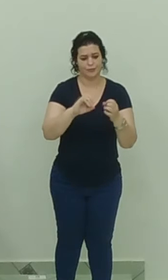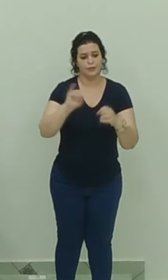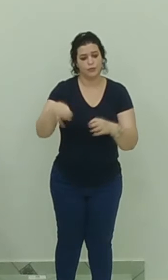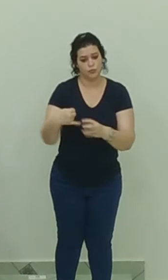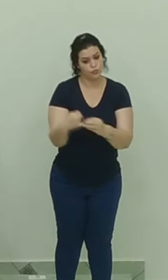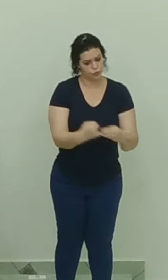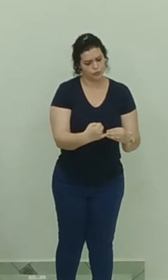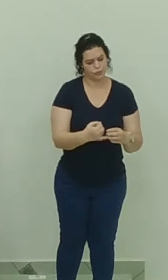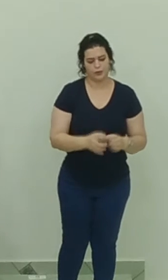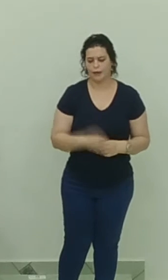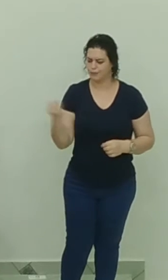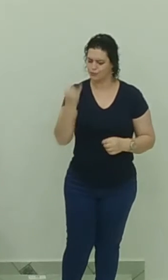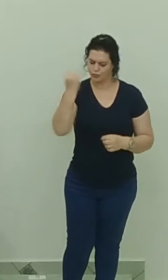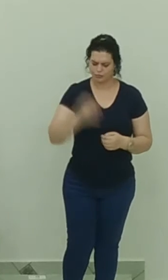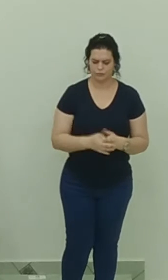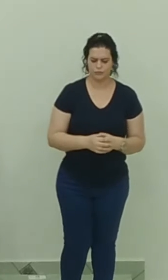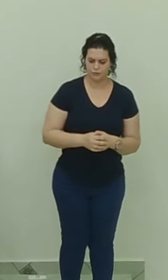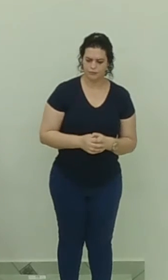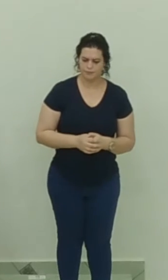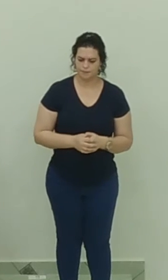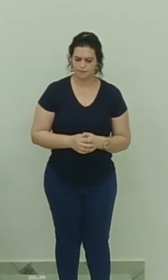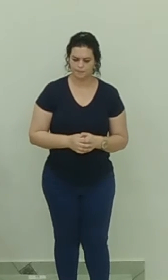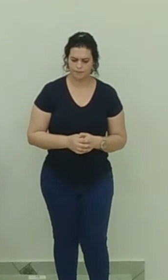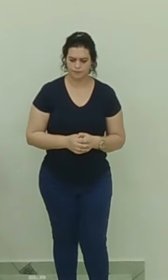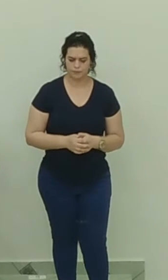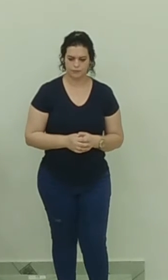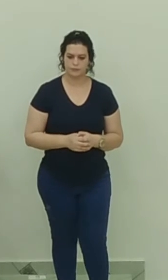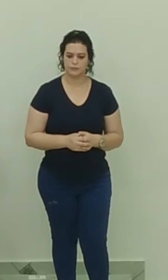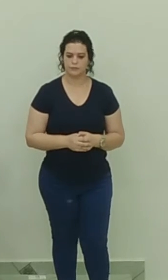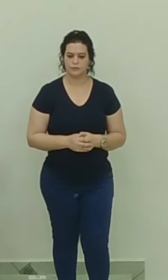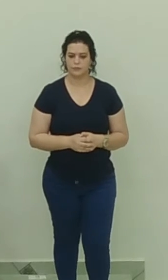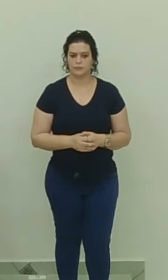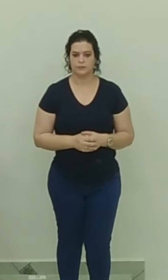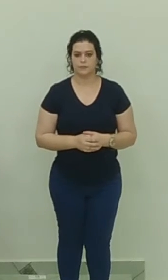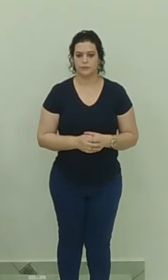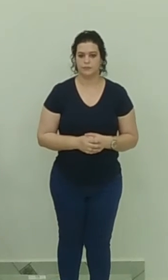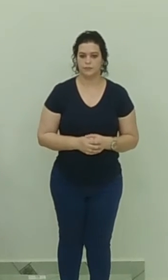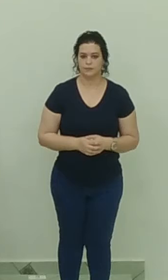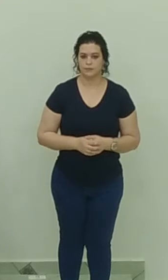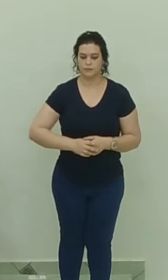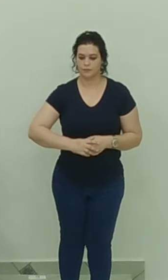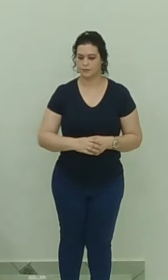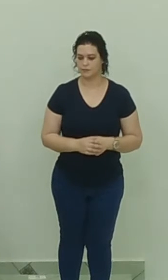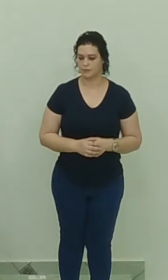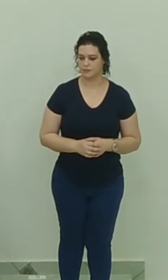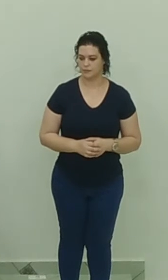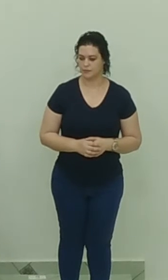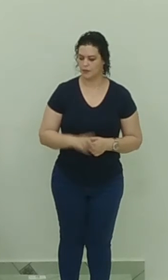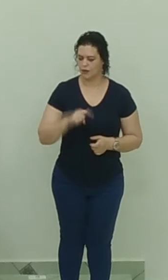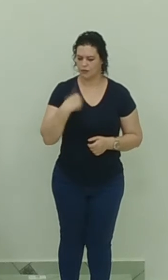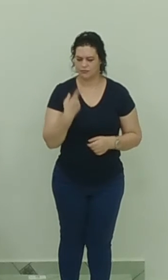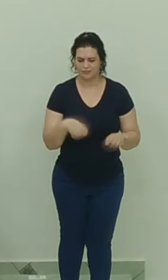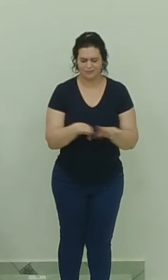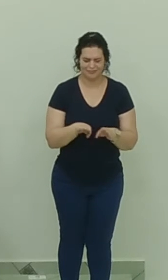Semelhantemente, da mesma maneira, nós também encontramos alguns obstáculos até a nossa